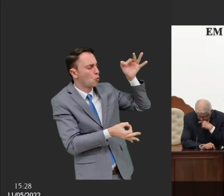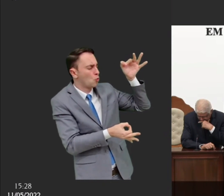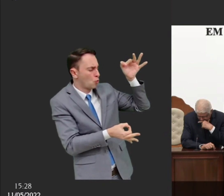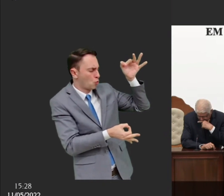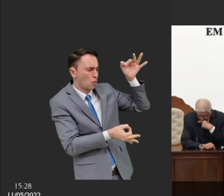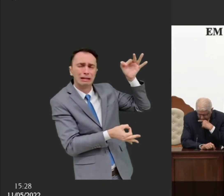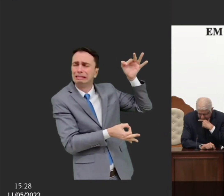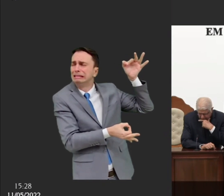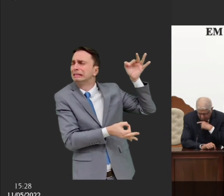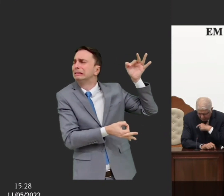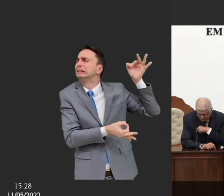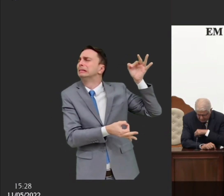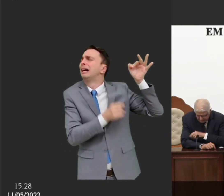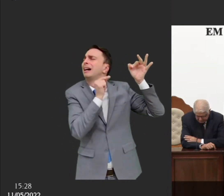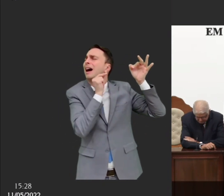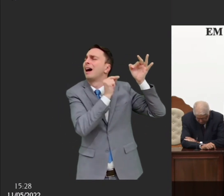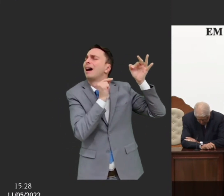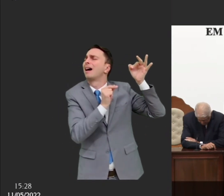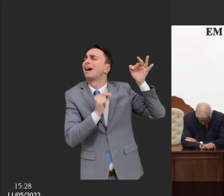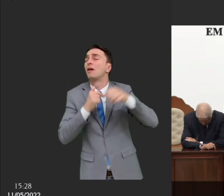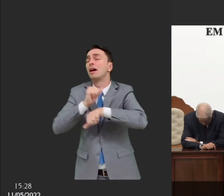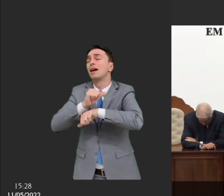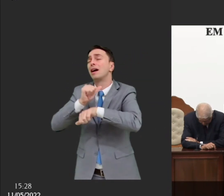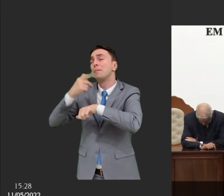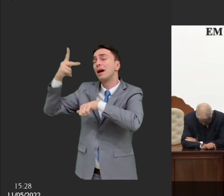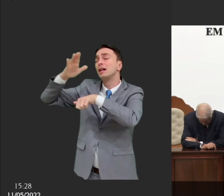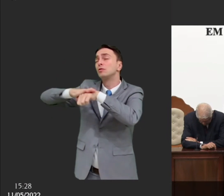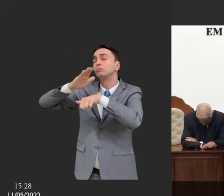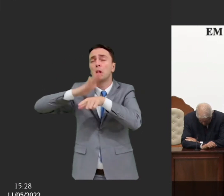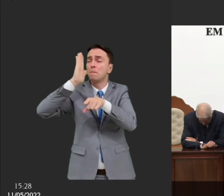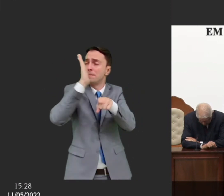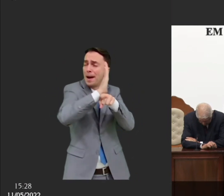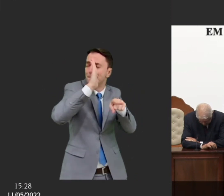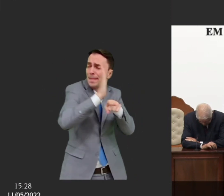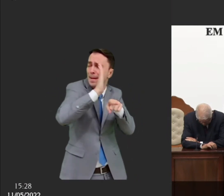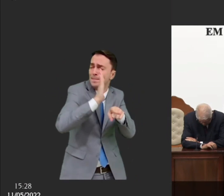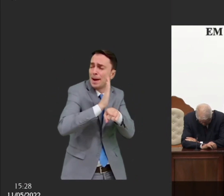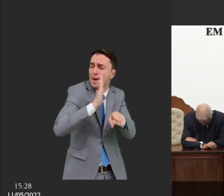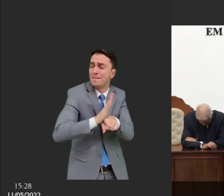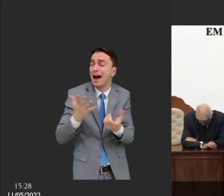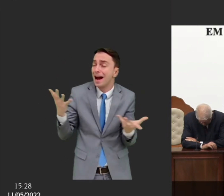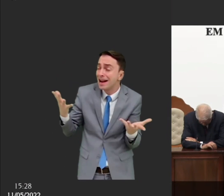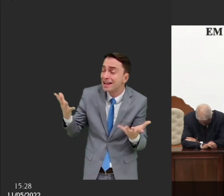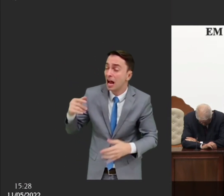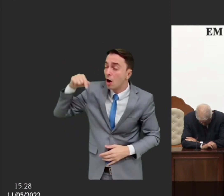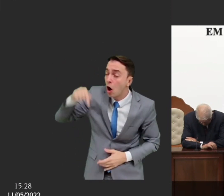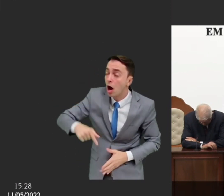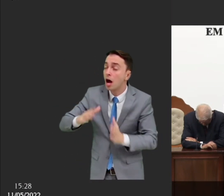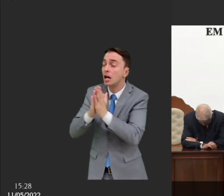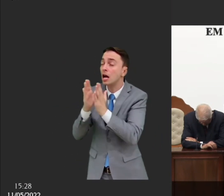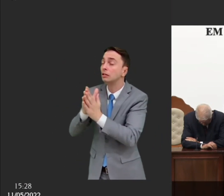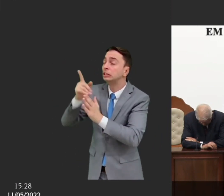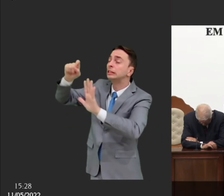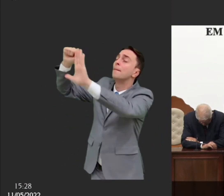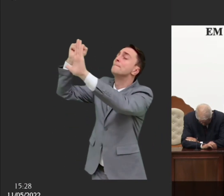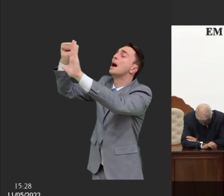um milagre da tua parte. Sim, e nós estamos batendo na porta daquele que faz milagre. Se tu queres,